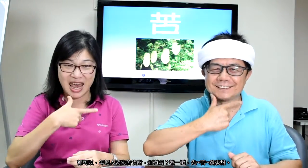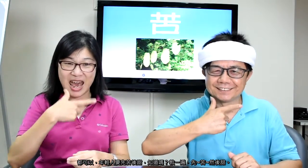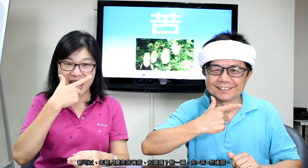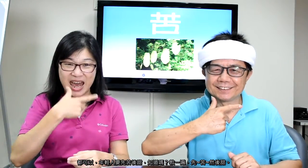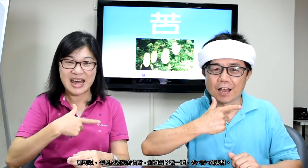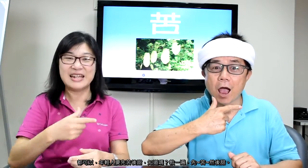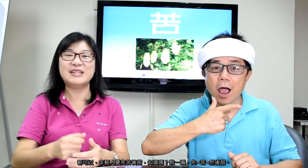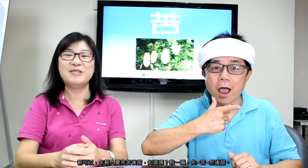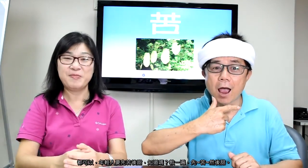甜。